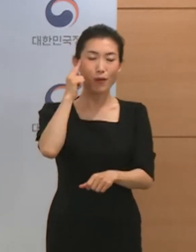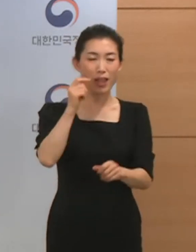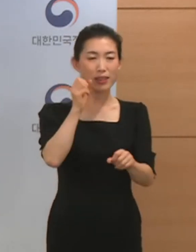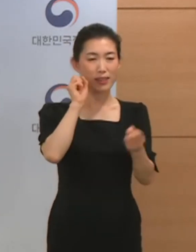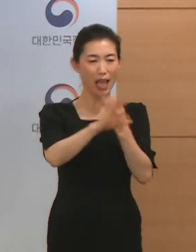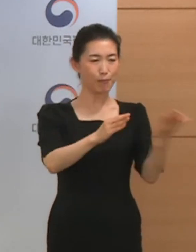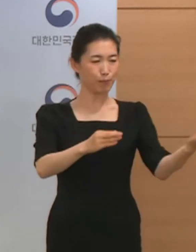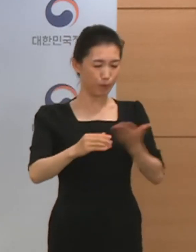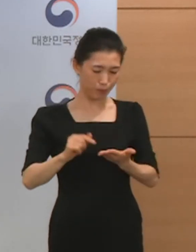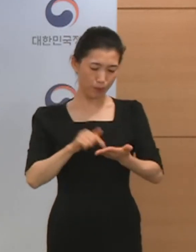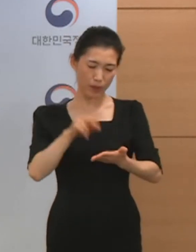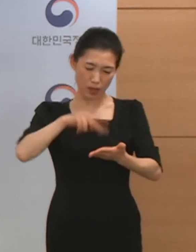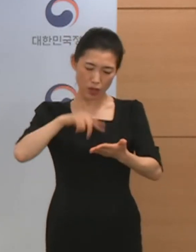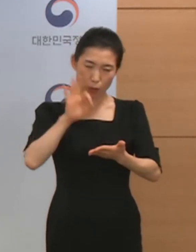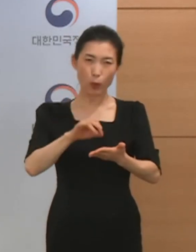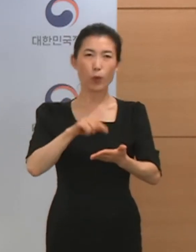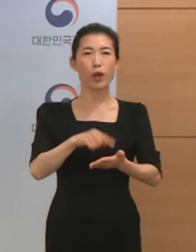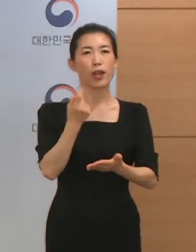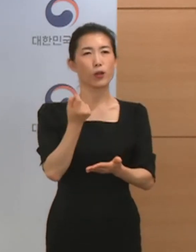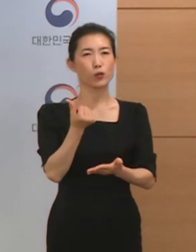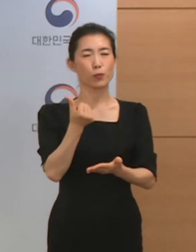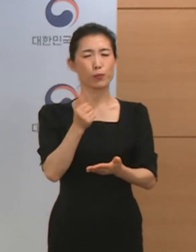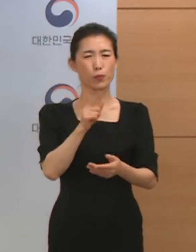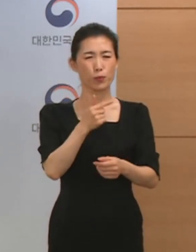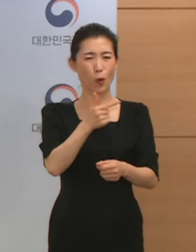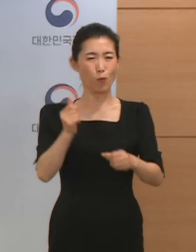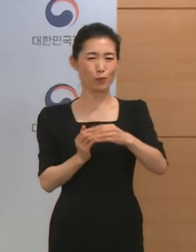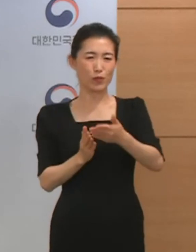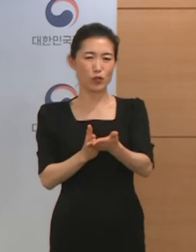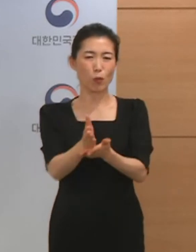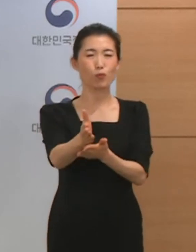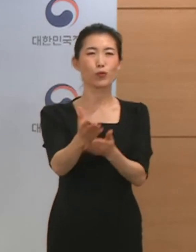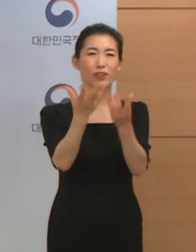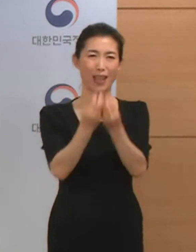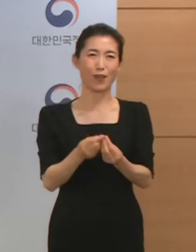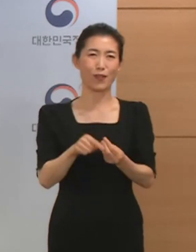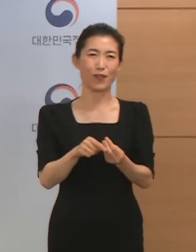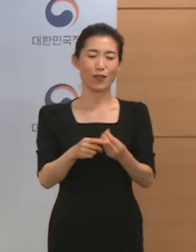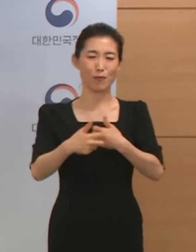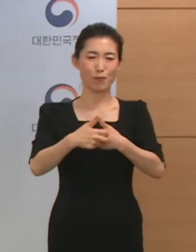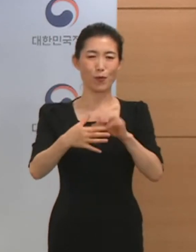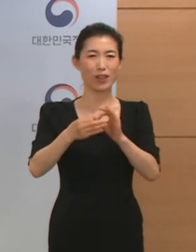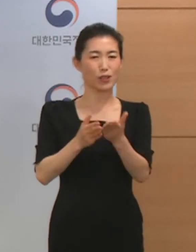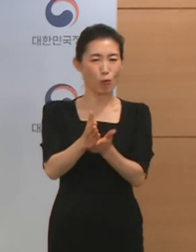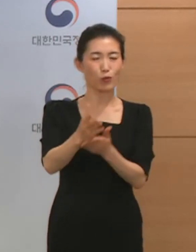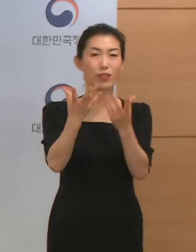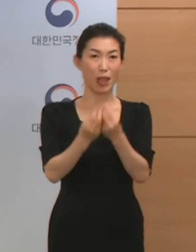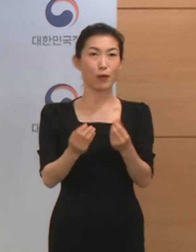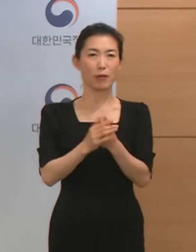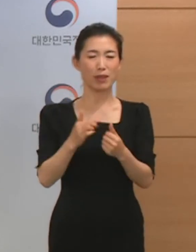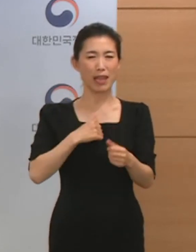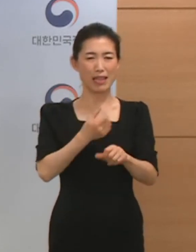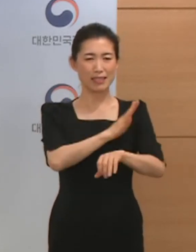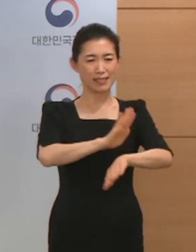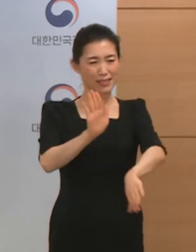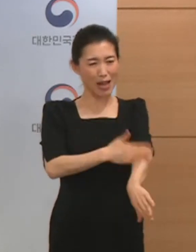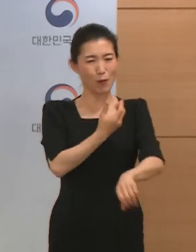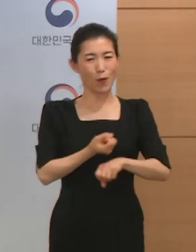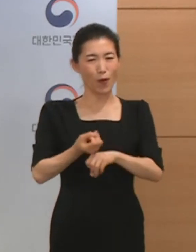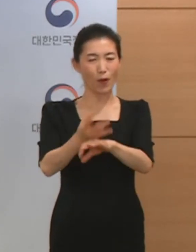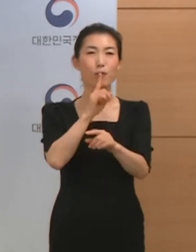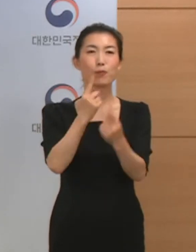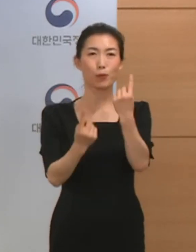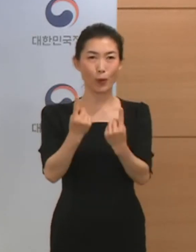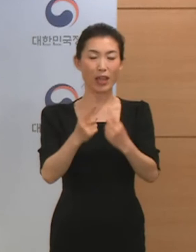가운데에서 좀 잘못 옮기거나 이럴 여지가 있을 것 같아서 이 부분들은 내일 방대본 브리핑에서 좀